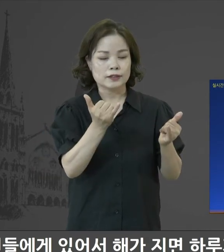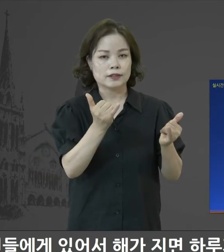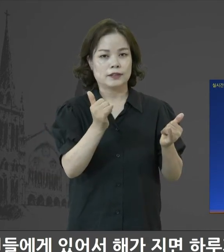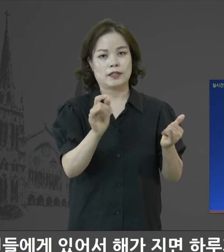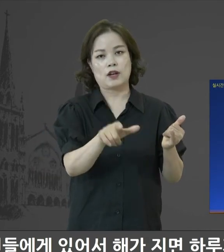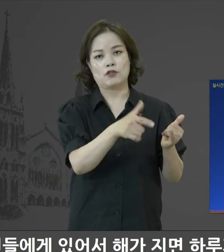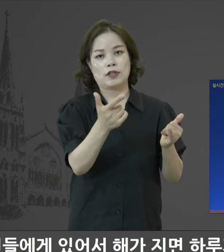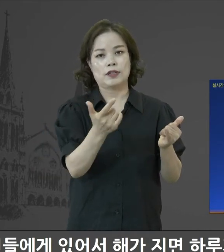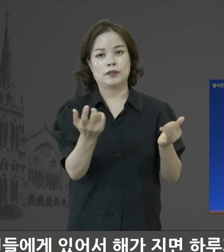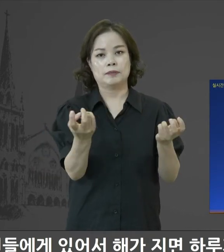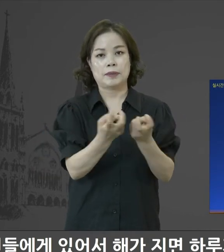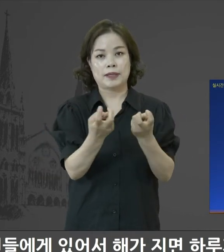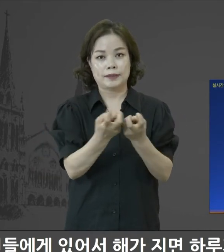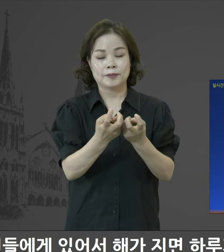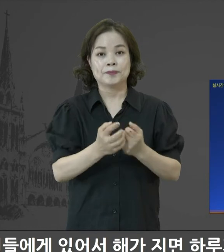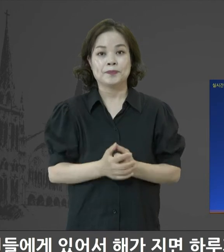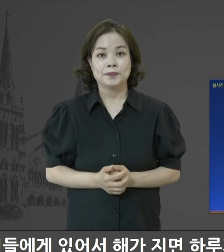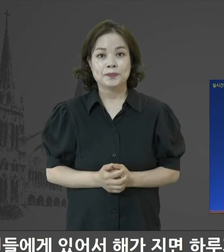방법입니다.